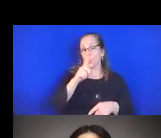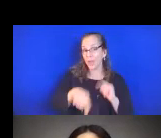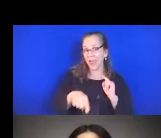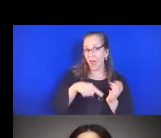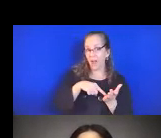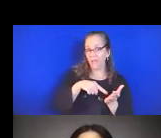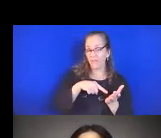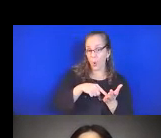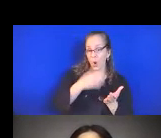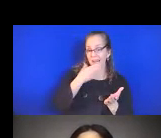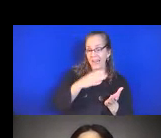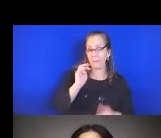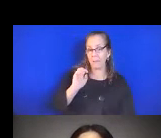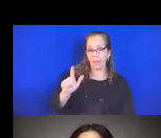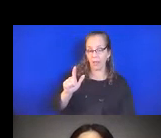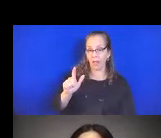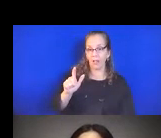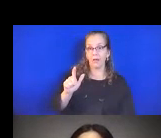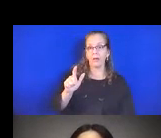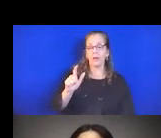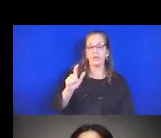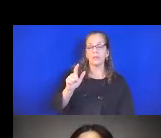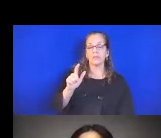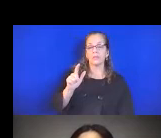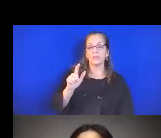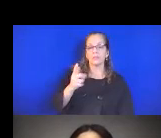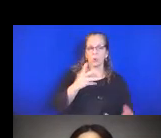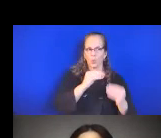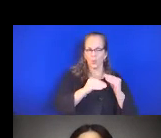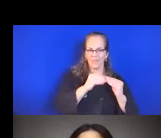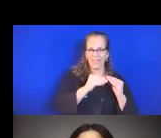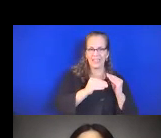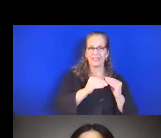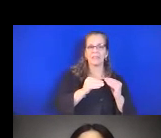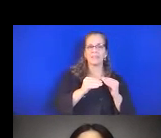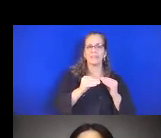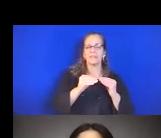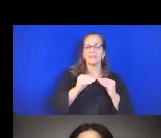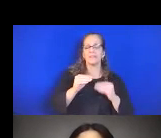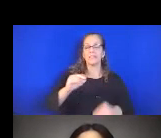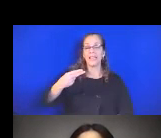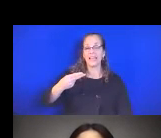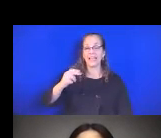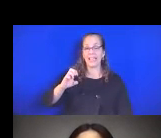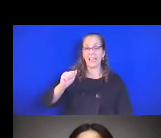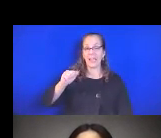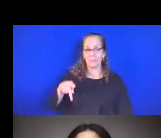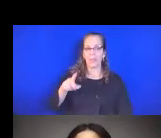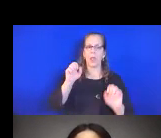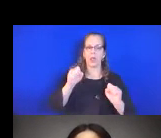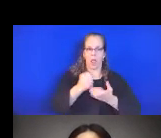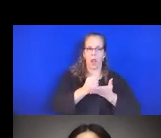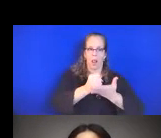下55度以下呢，应该是保持在房屋应该保持在68度以上室内温